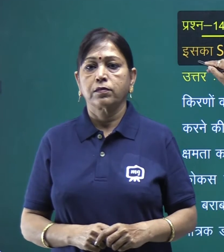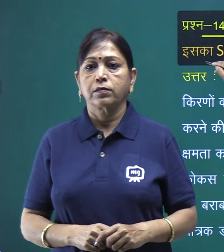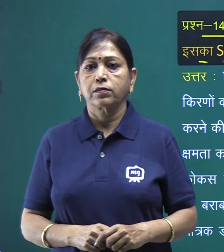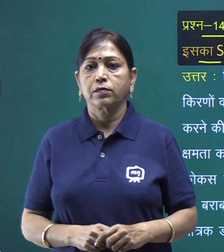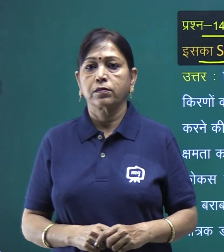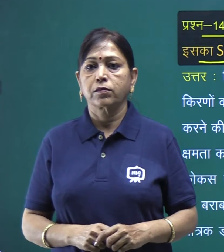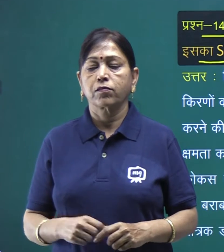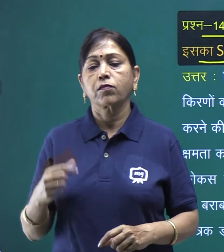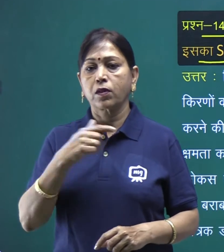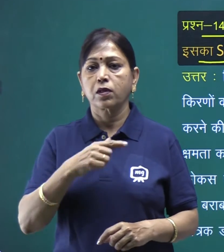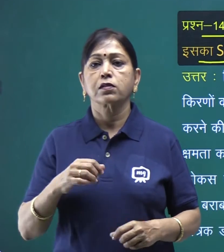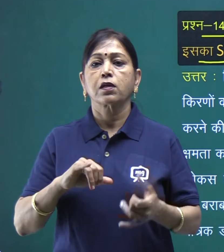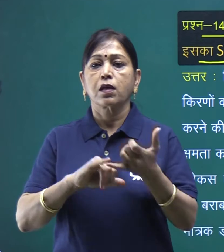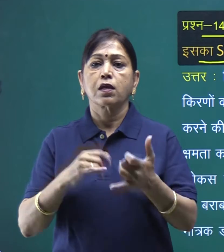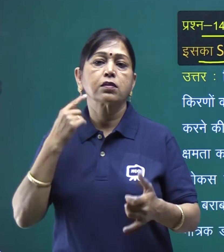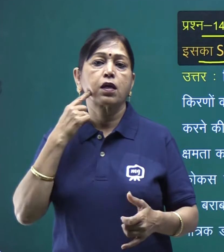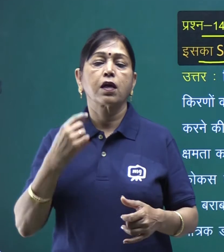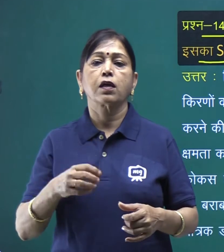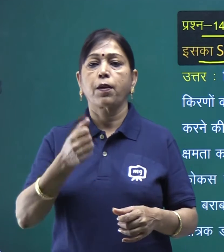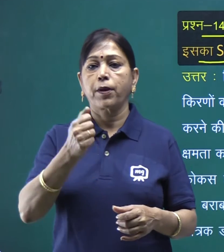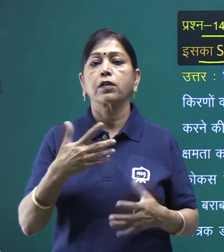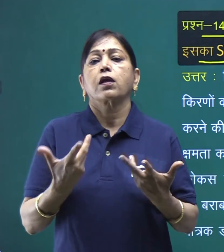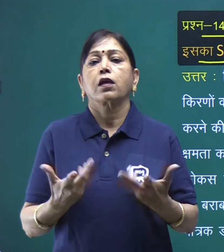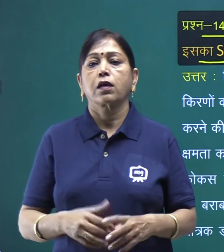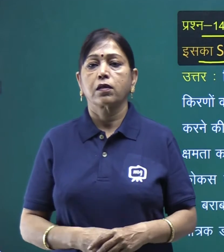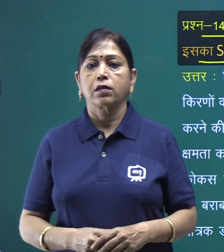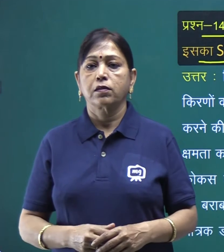इसका एसआई मात्रक क्या है?